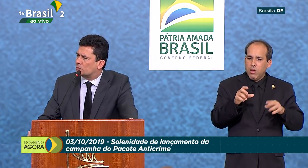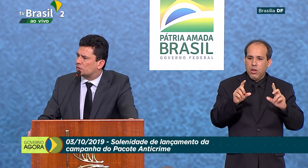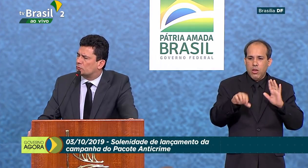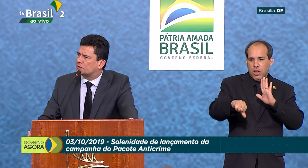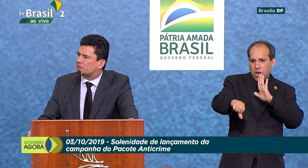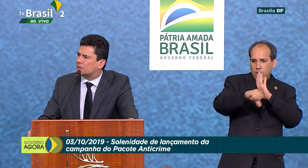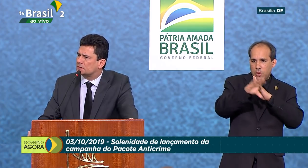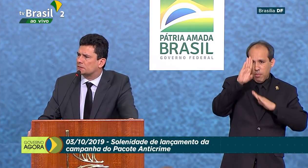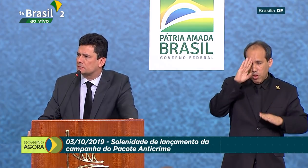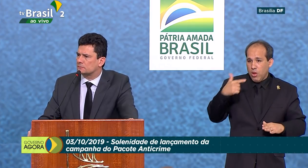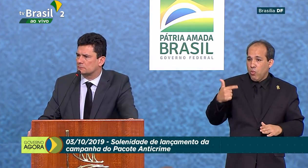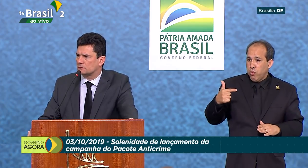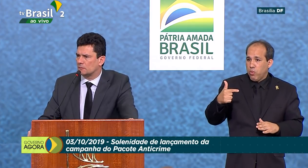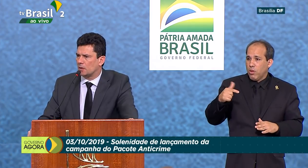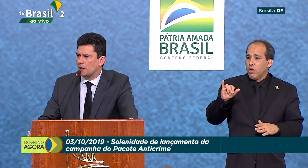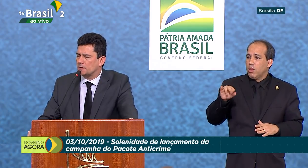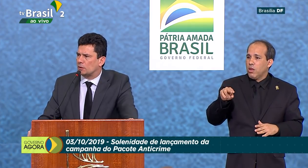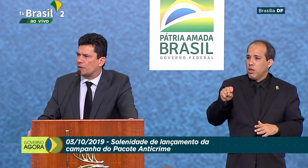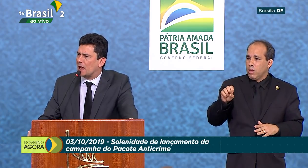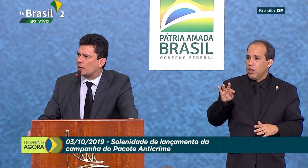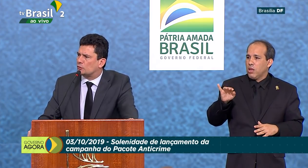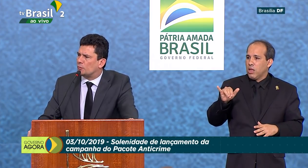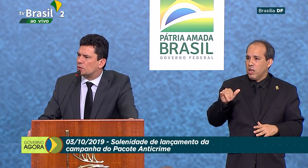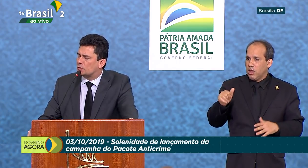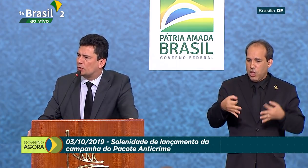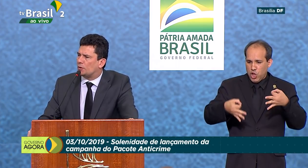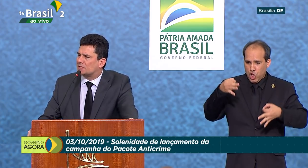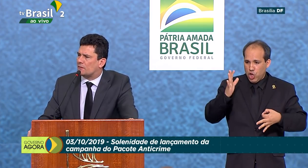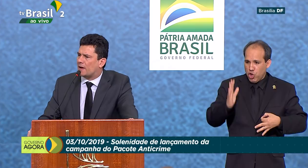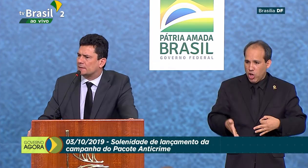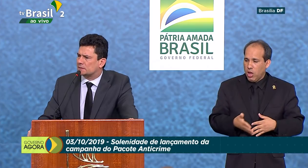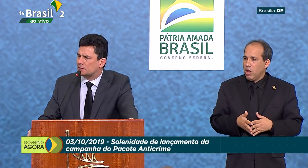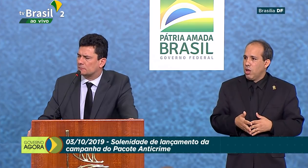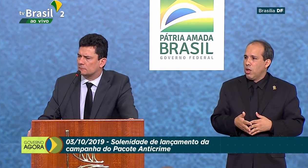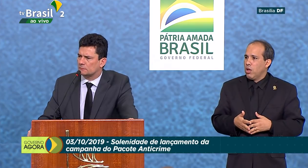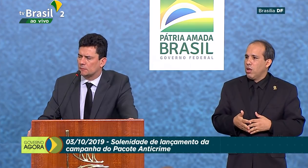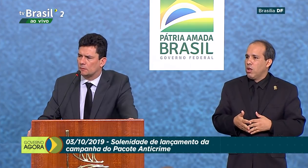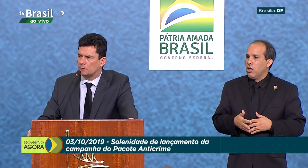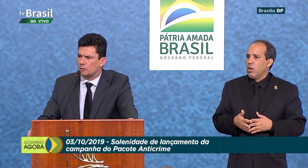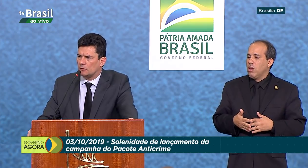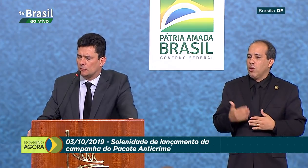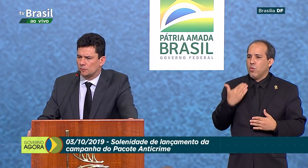do julgamento de segunda instância. Esse é um legado do ministro Teori Zavascki,